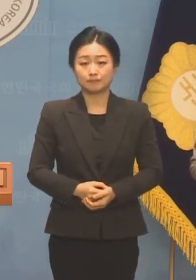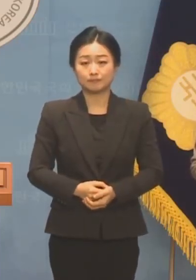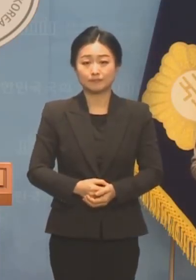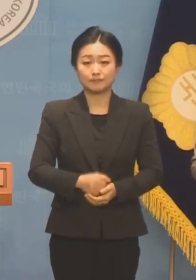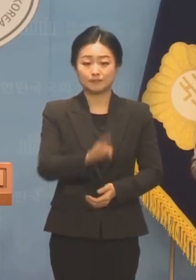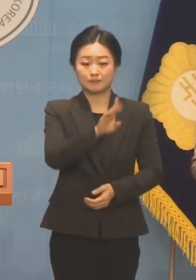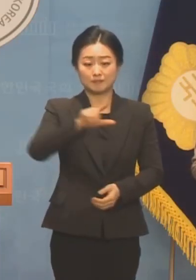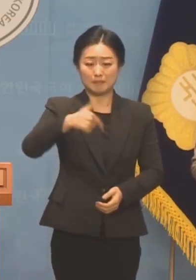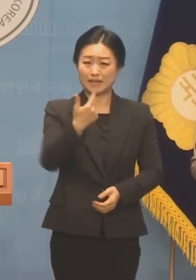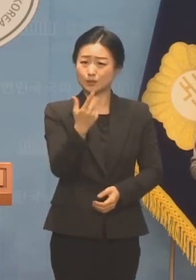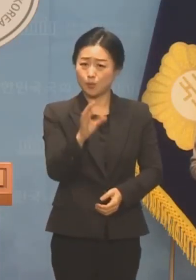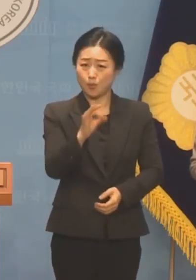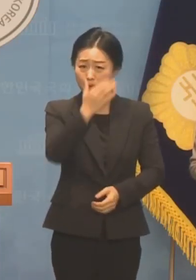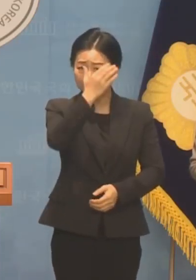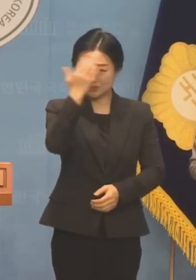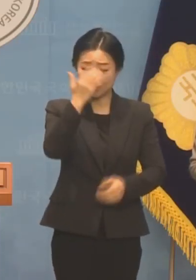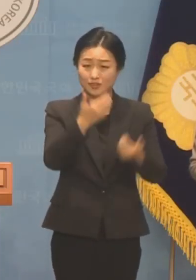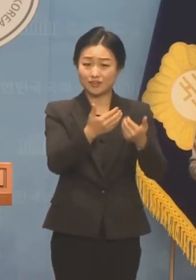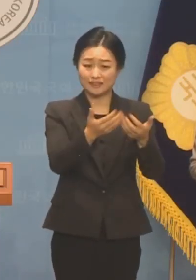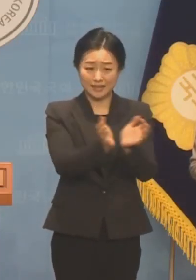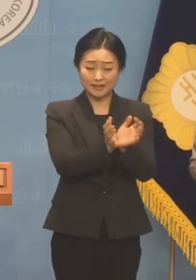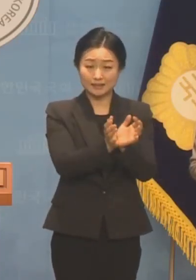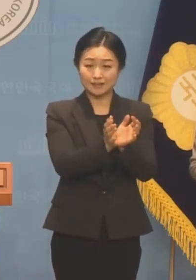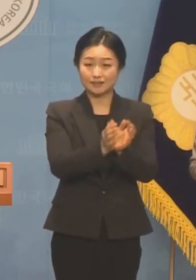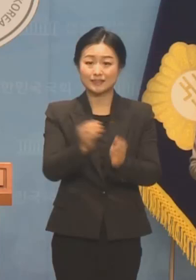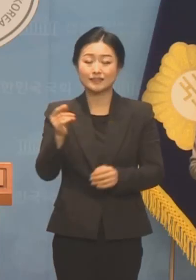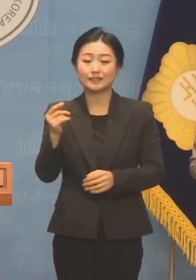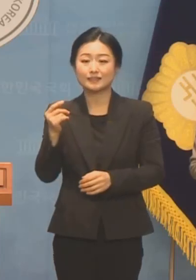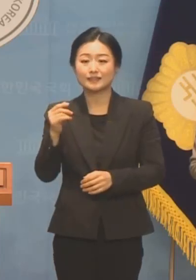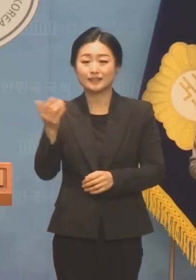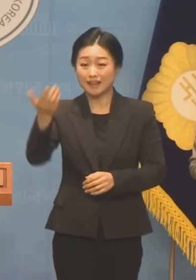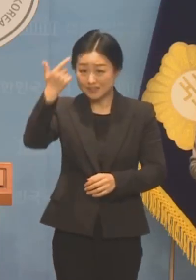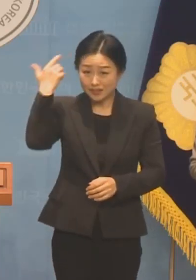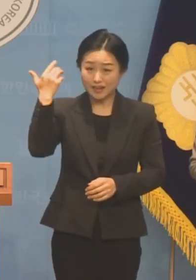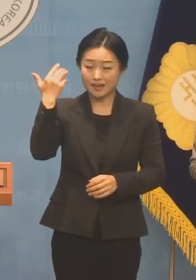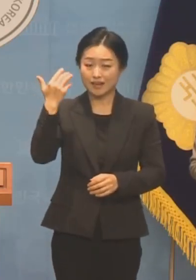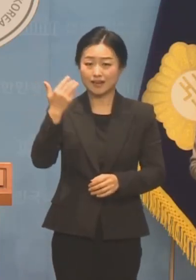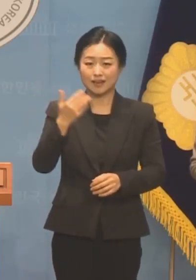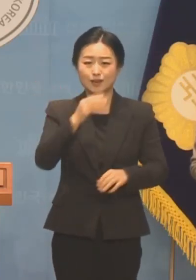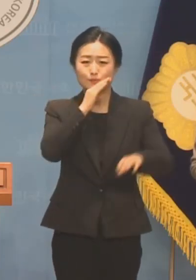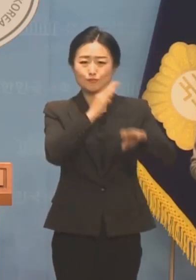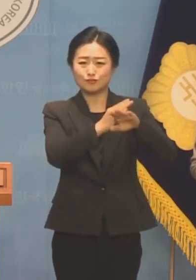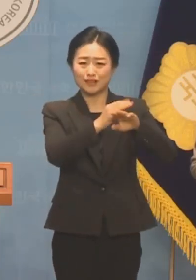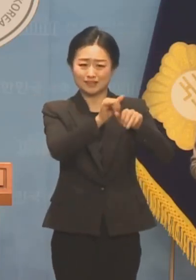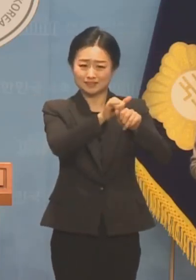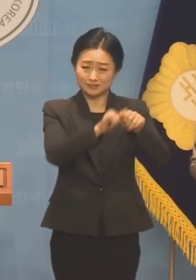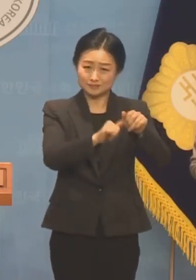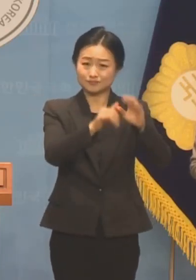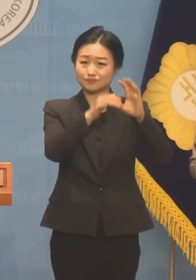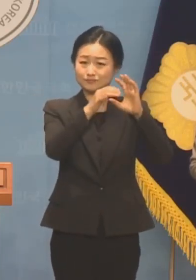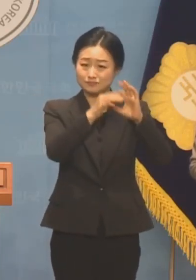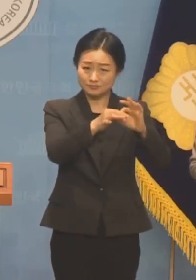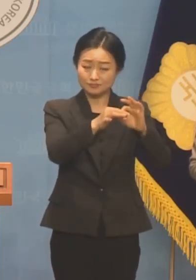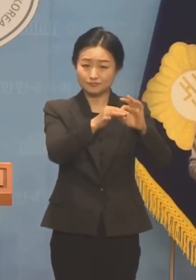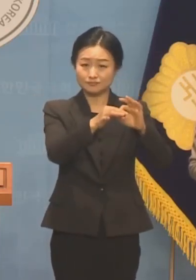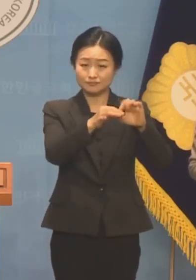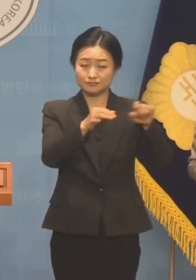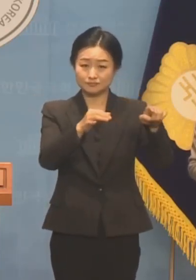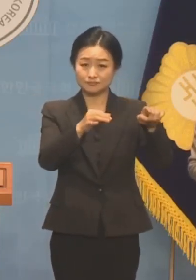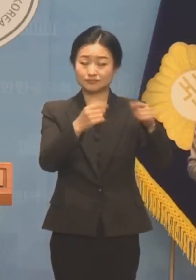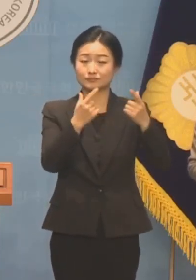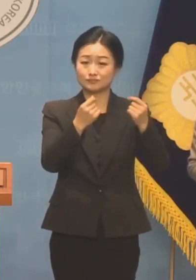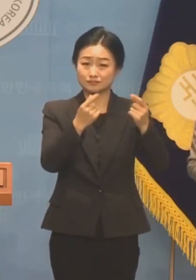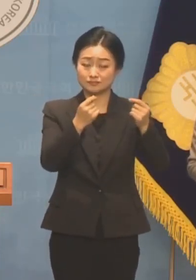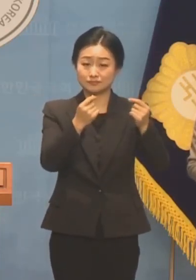반공청년단은 이름부터 미군정 시절 백색 테러를 서슴지 않았던 구구 반공단체 서북청년단을 떠올리게